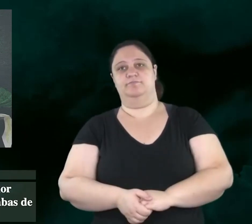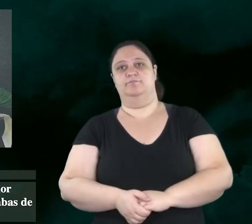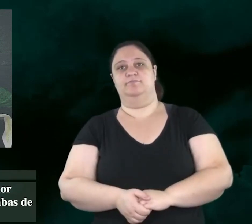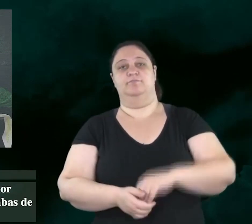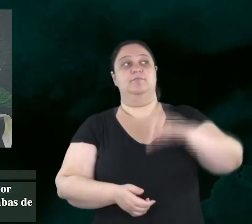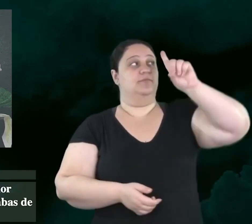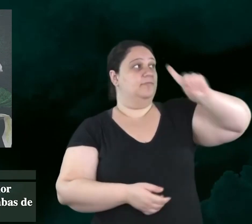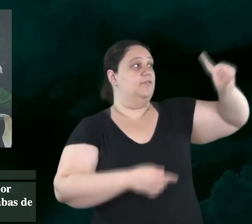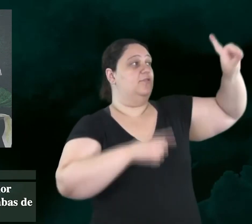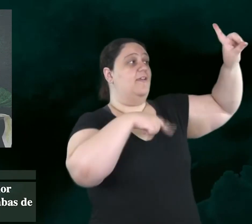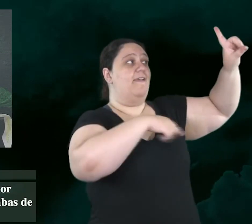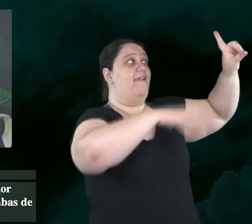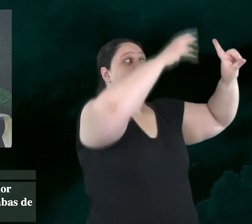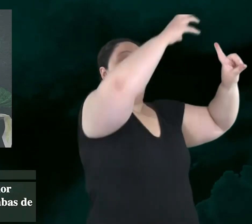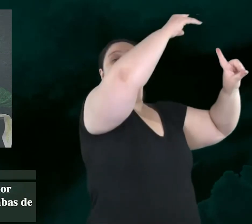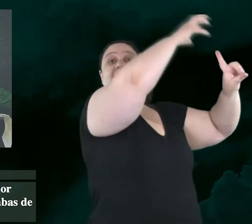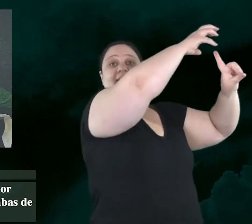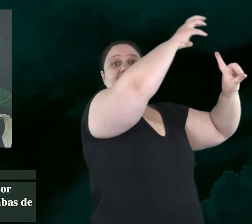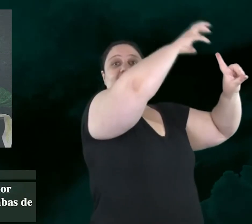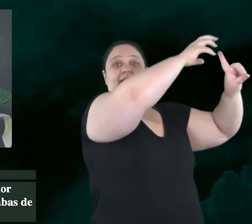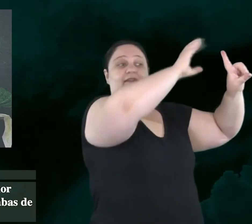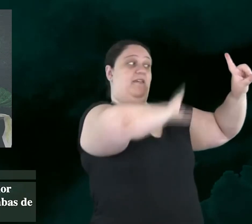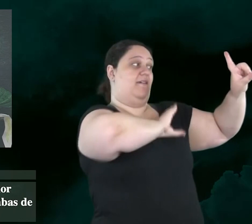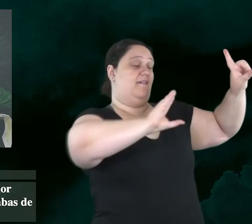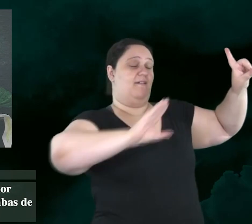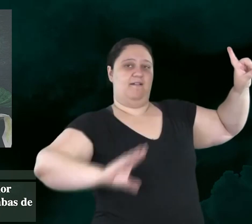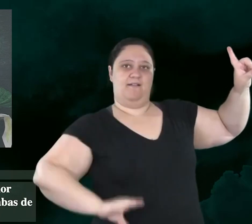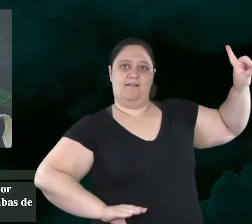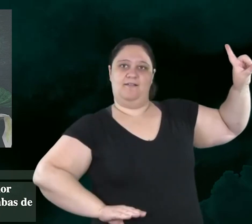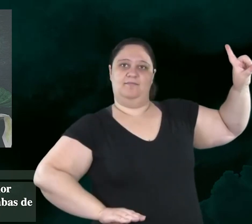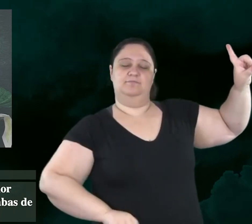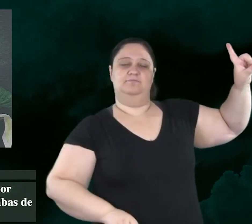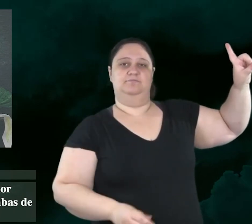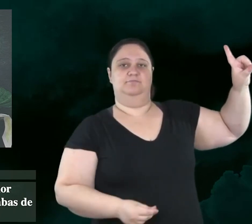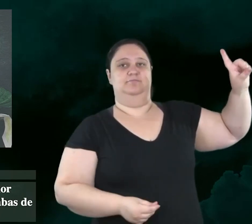dos reis, irmãos, é Cristo, esse é o Cristo.